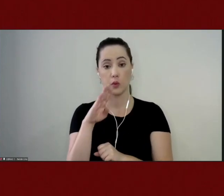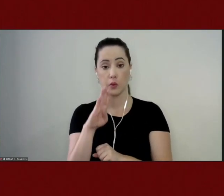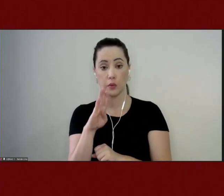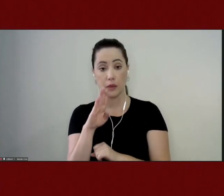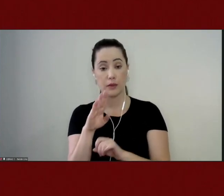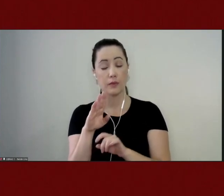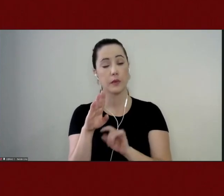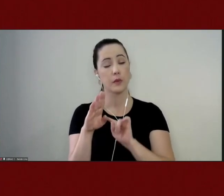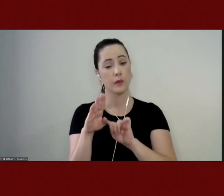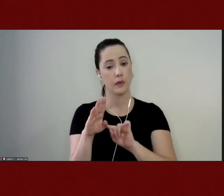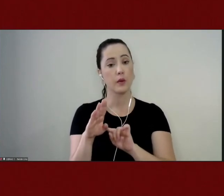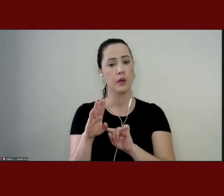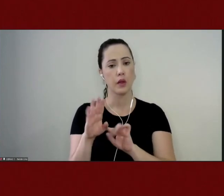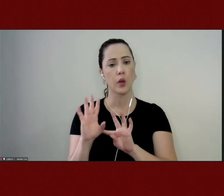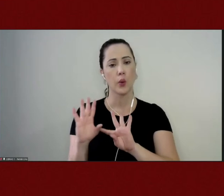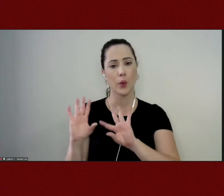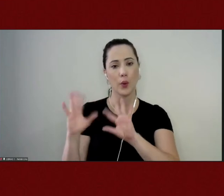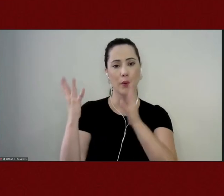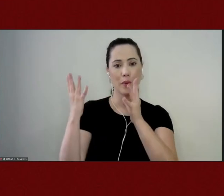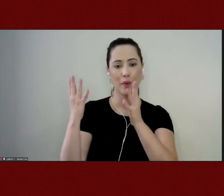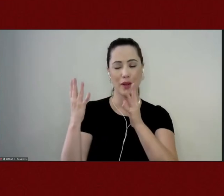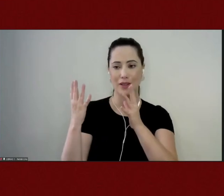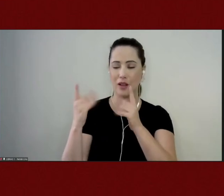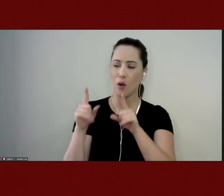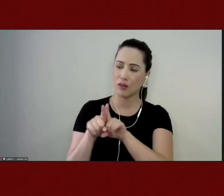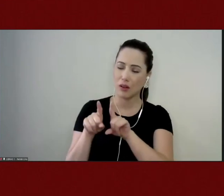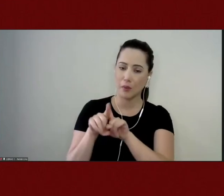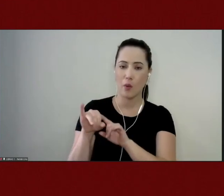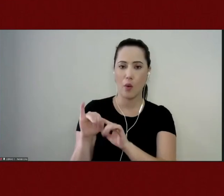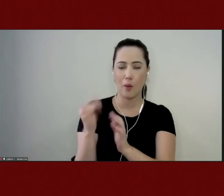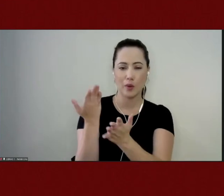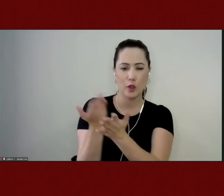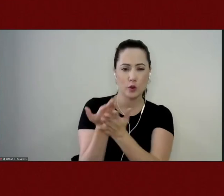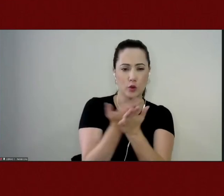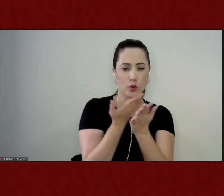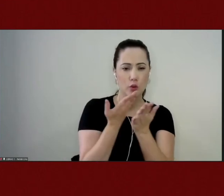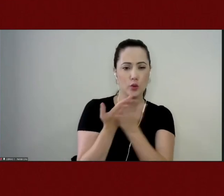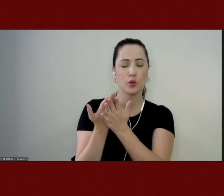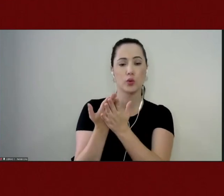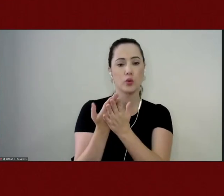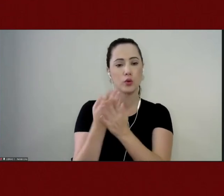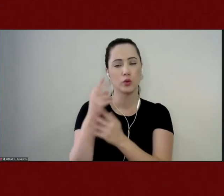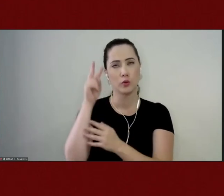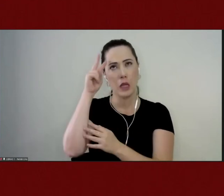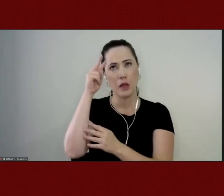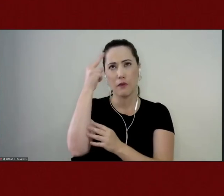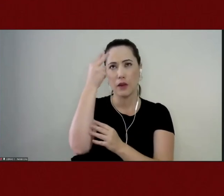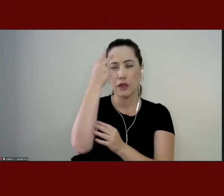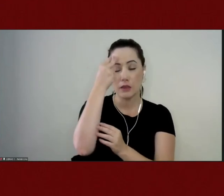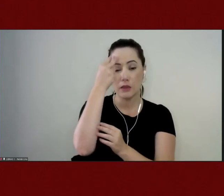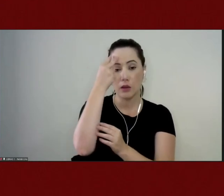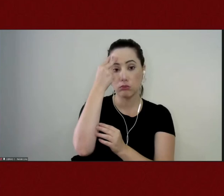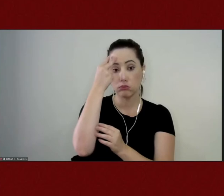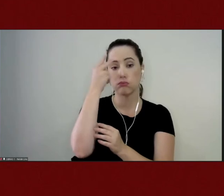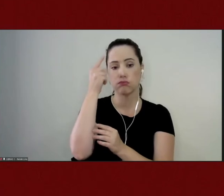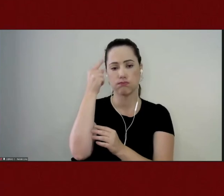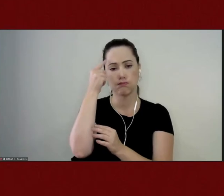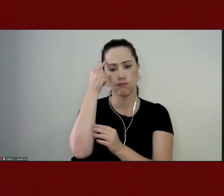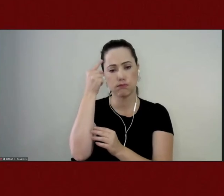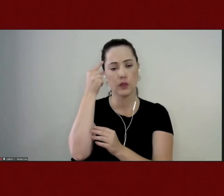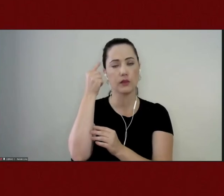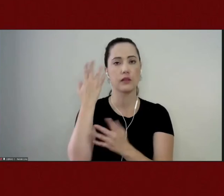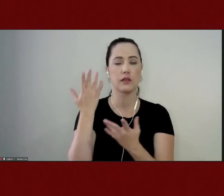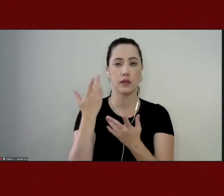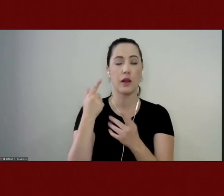comemoração, mas com uma oportunidade de estudo e reflexão crítica, me parece realmente a melhor maneira de